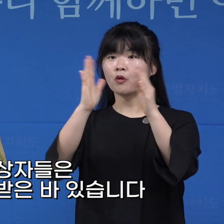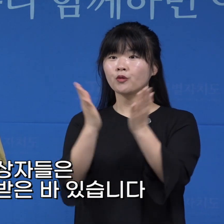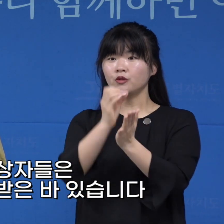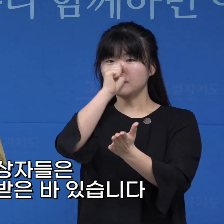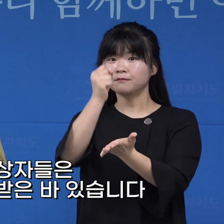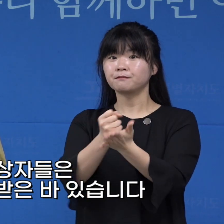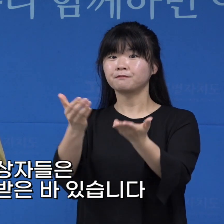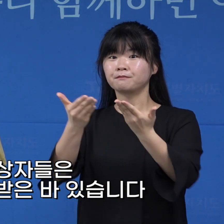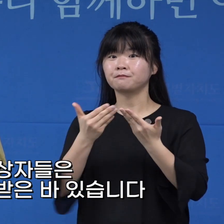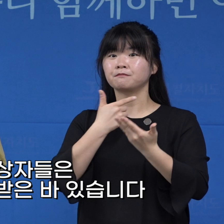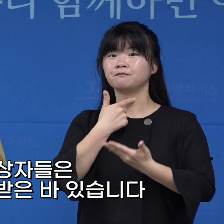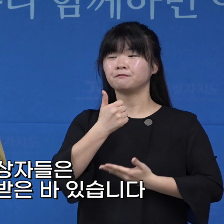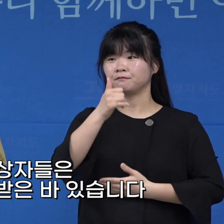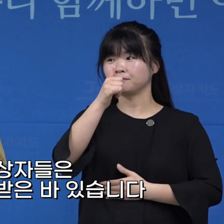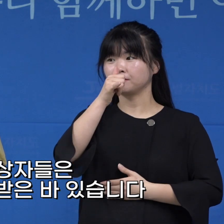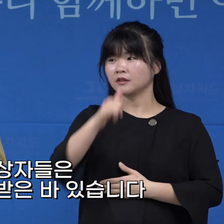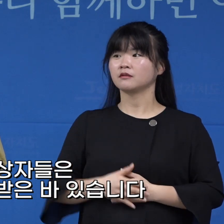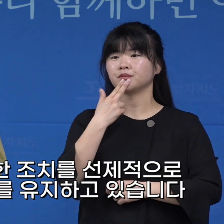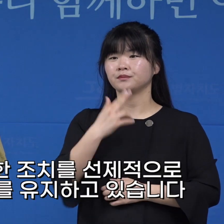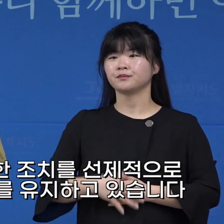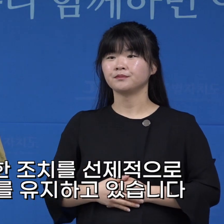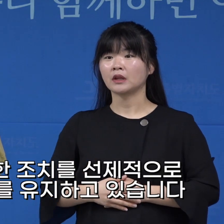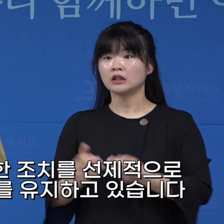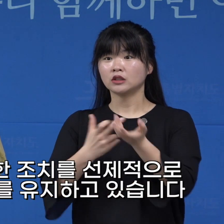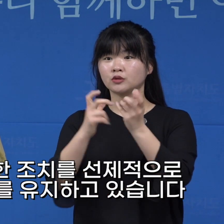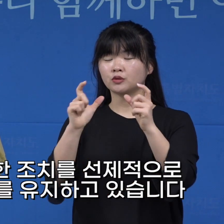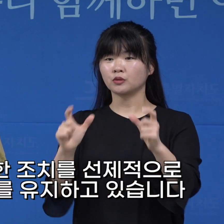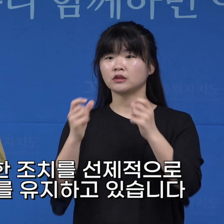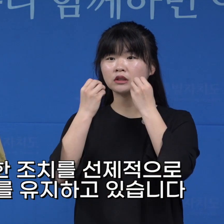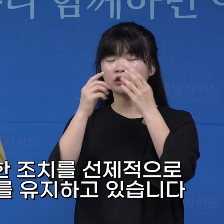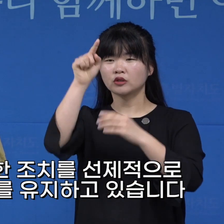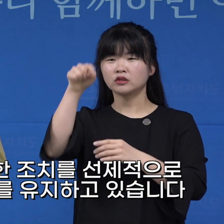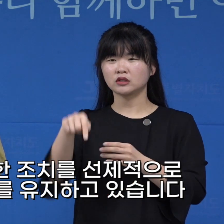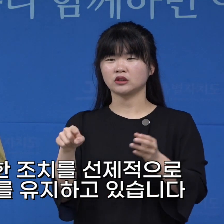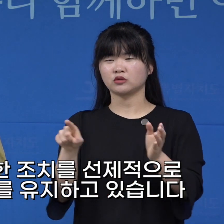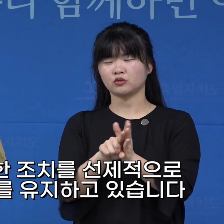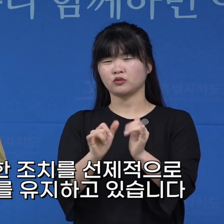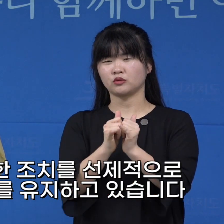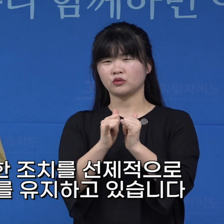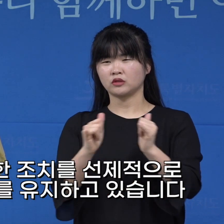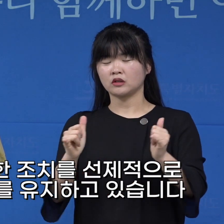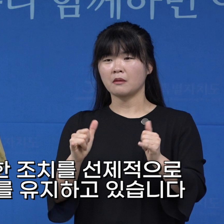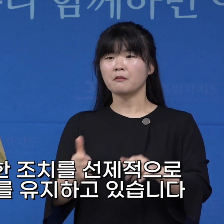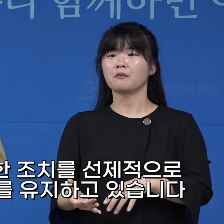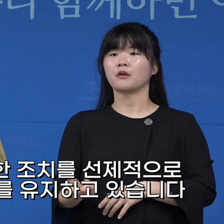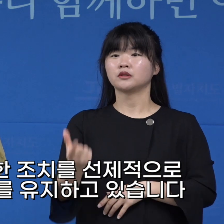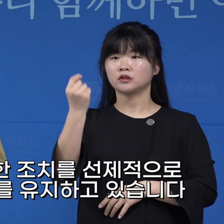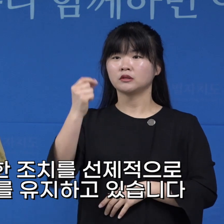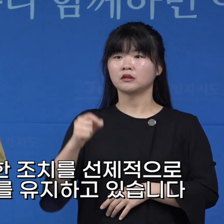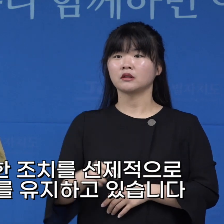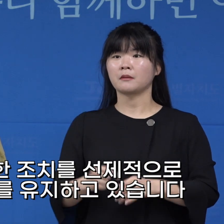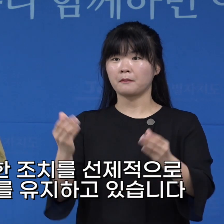음성으로 판정받은 바 있습니다. 제주도는 신천지와 관련된 조치를 선제적으로